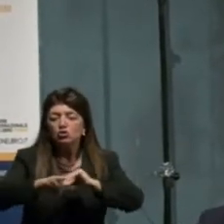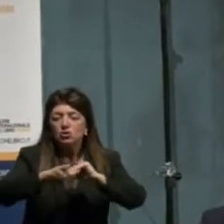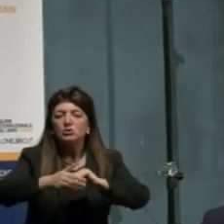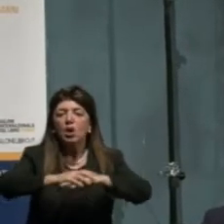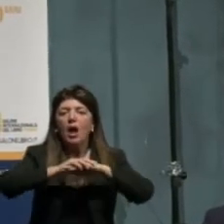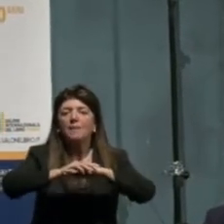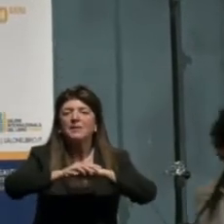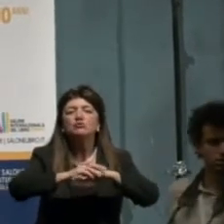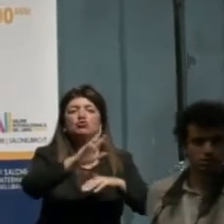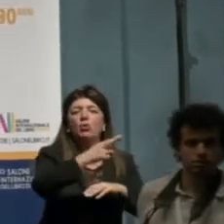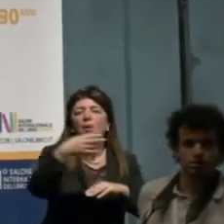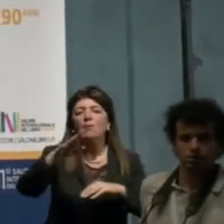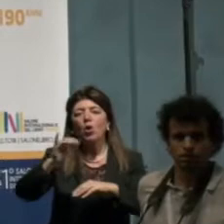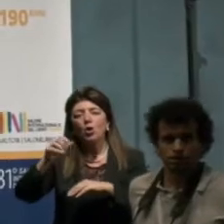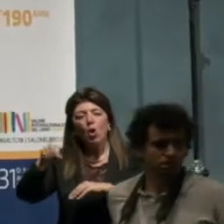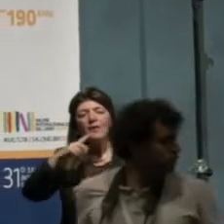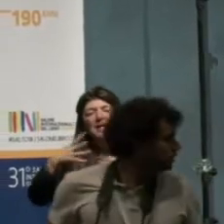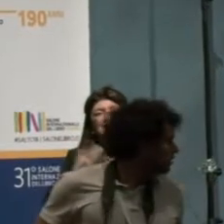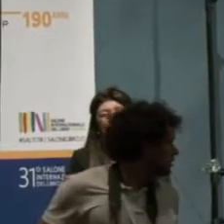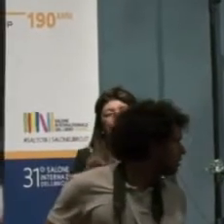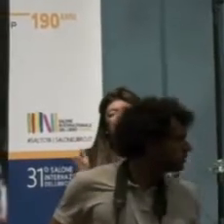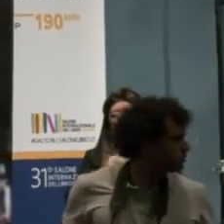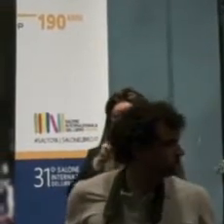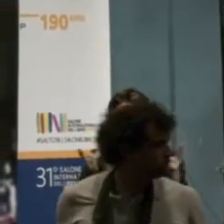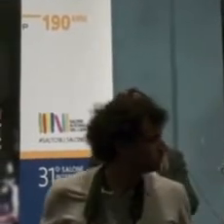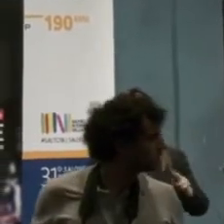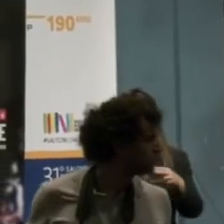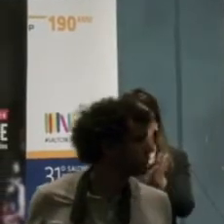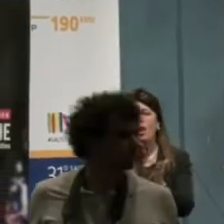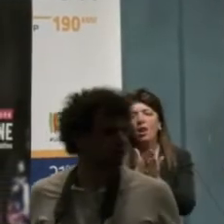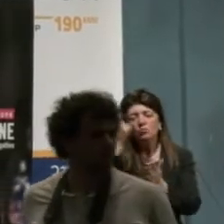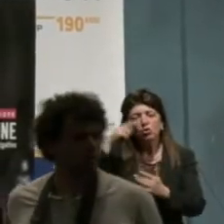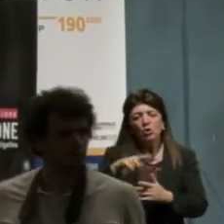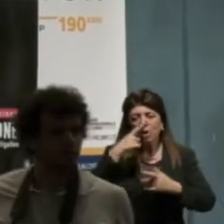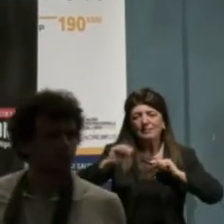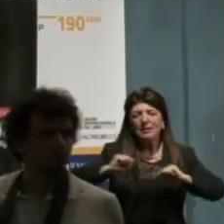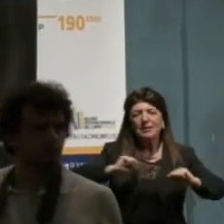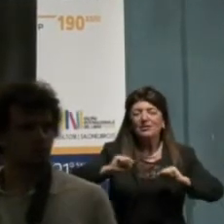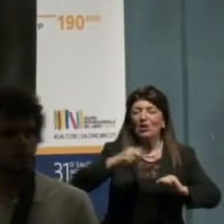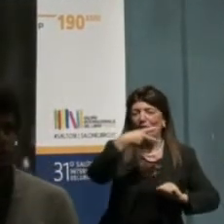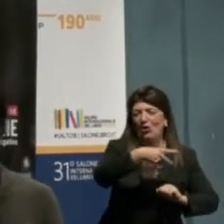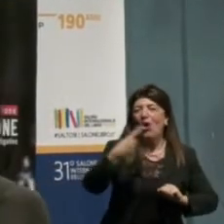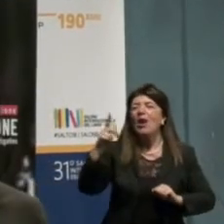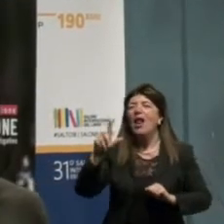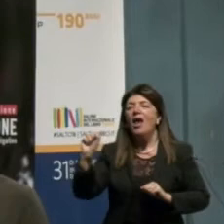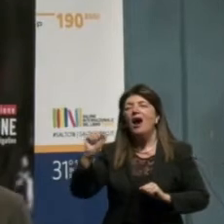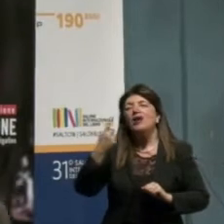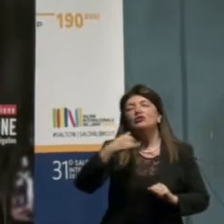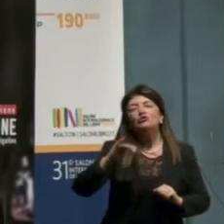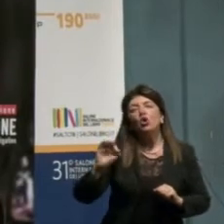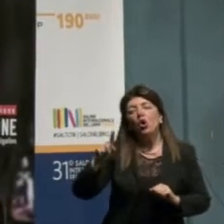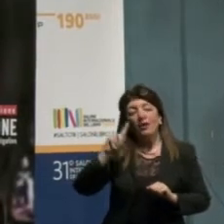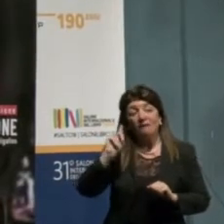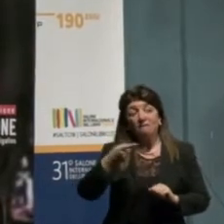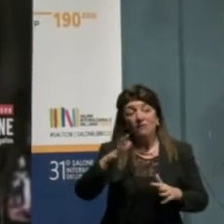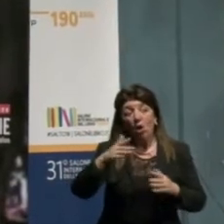insieme al salone internazionale libro di torino il direttore nicola lagioia voleva essere qui probabilmente ci